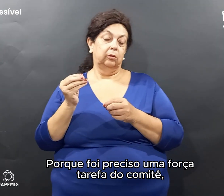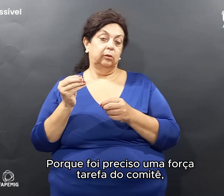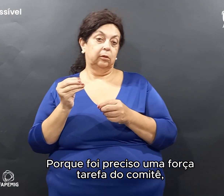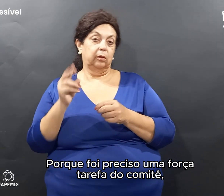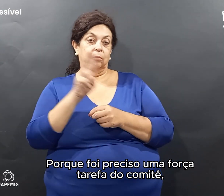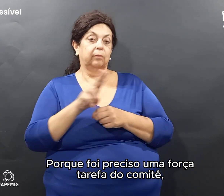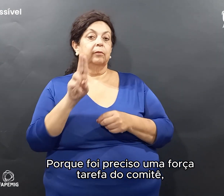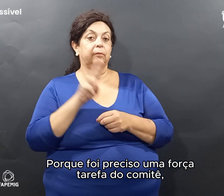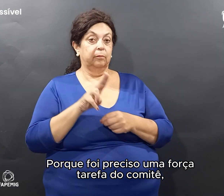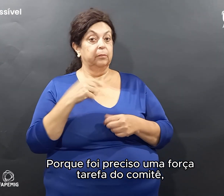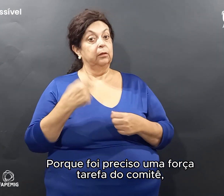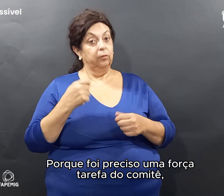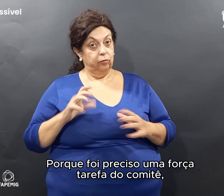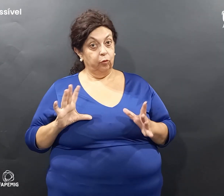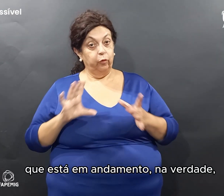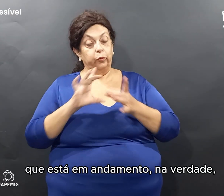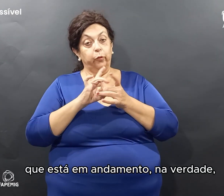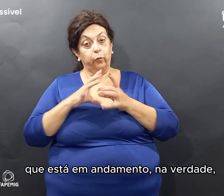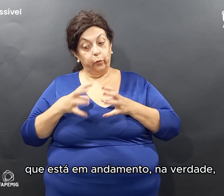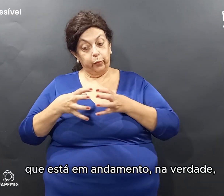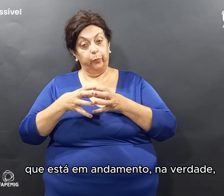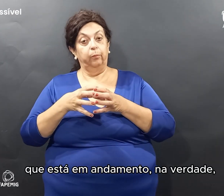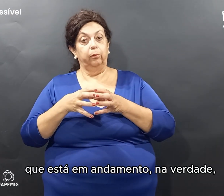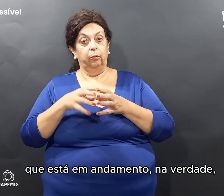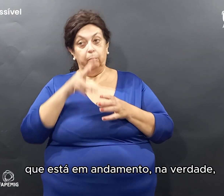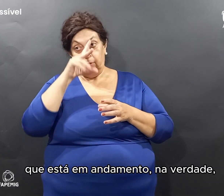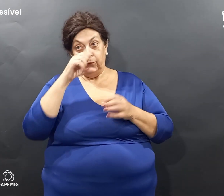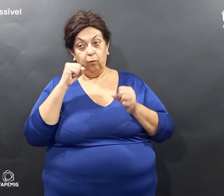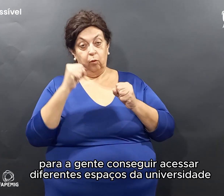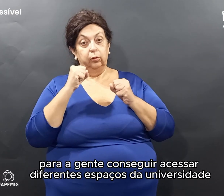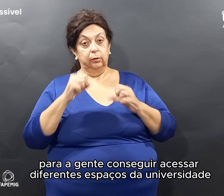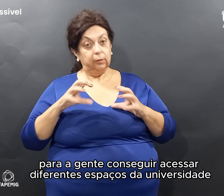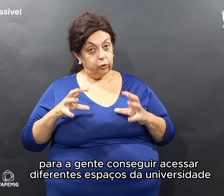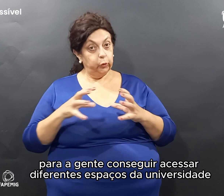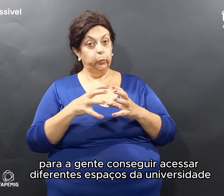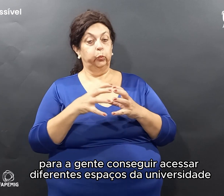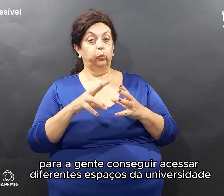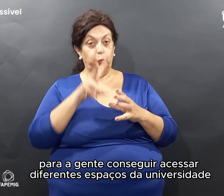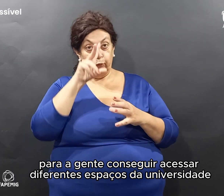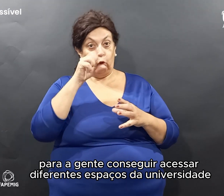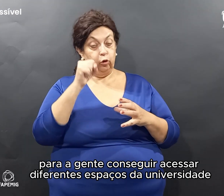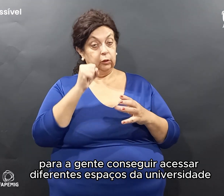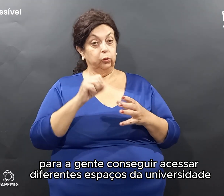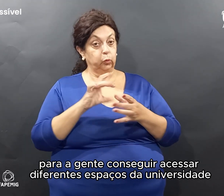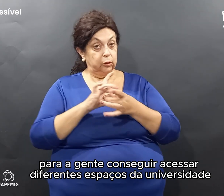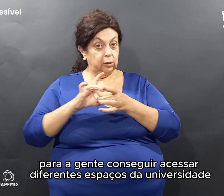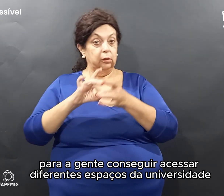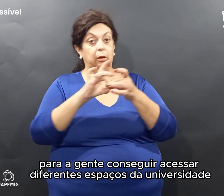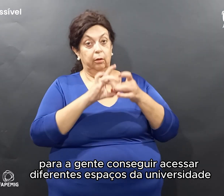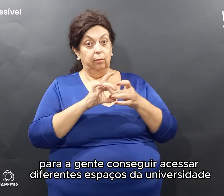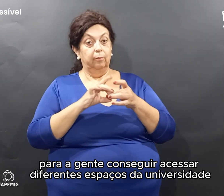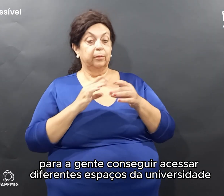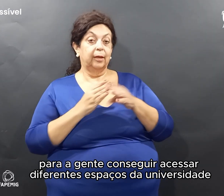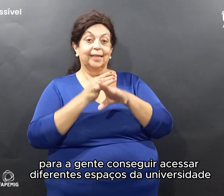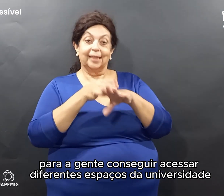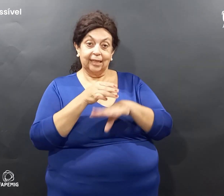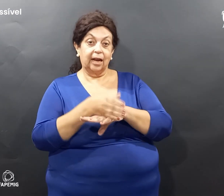uma força-tarefa aí do comitê, está em andamento, na verdade, para a gente conseguir acessar diferentes espaços da universidade